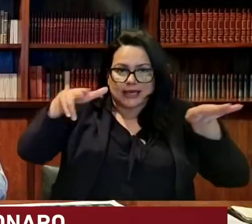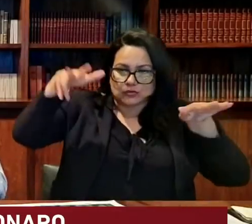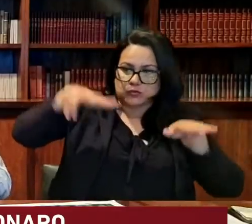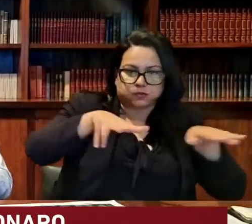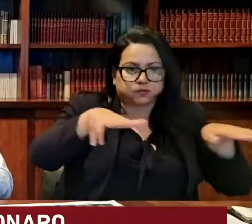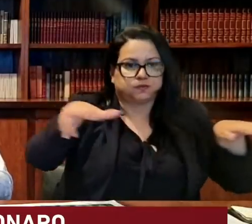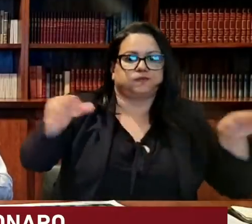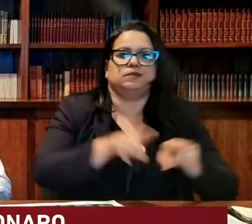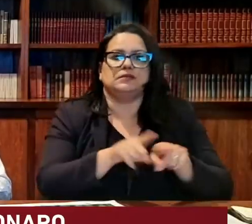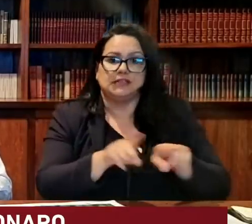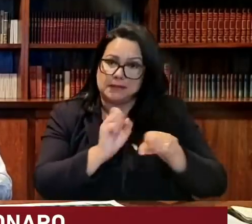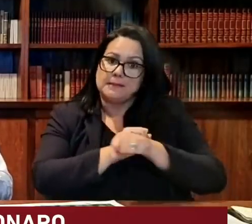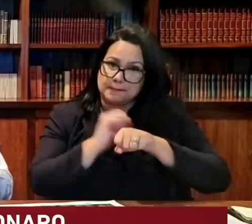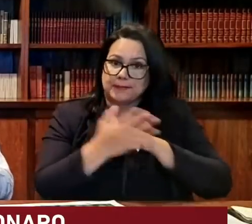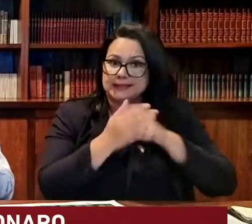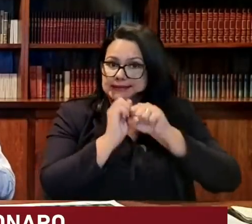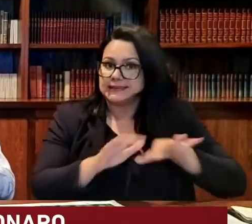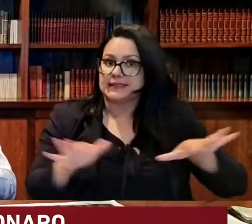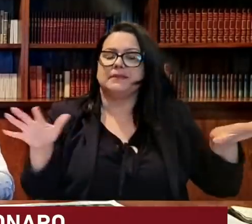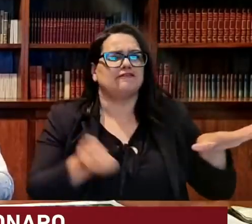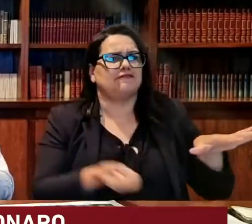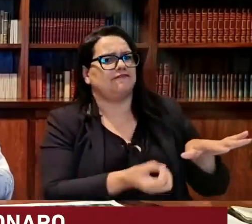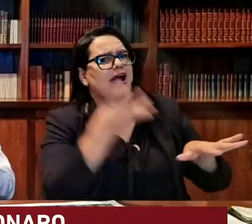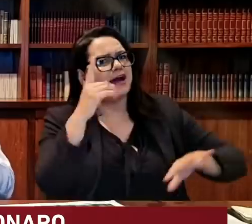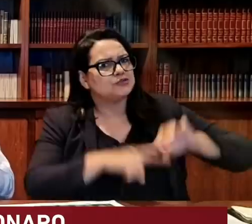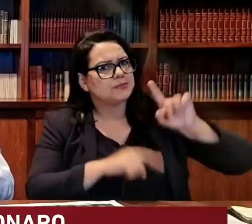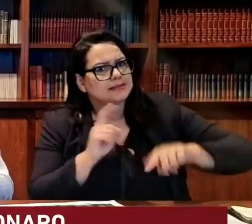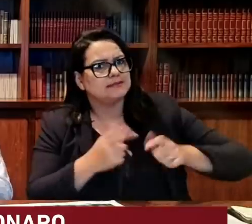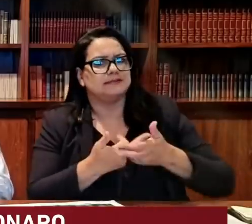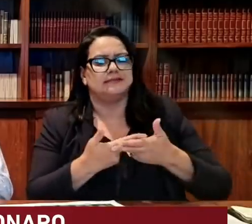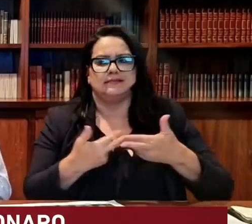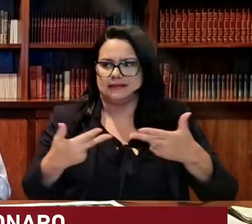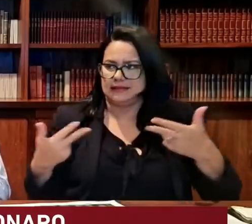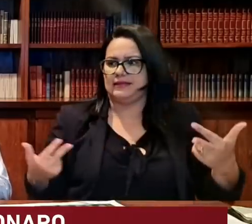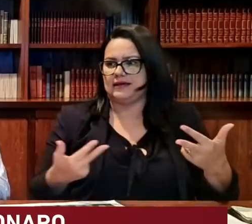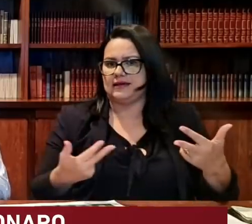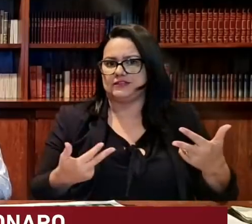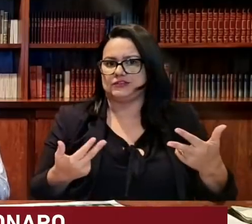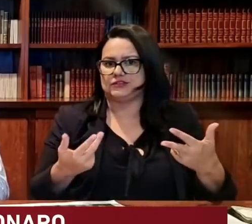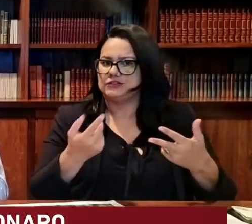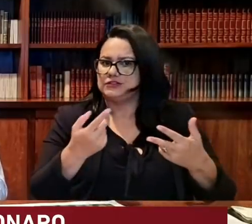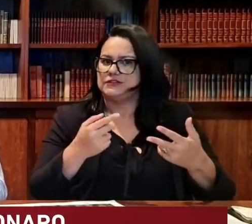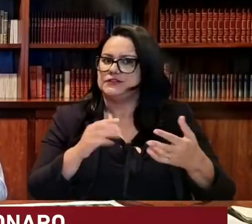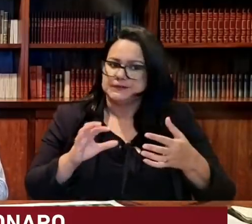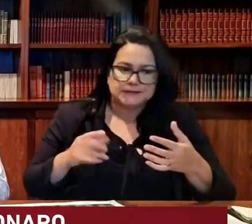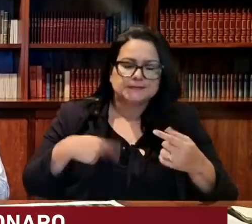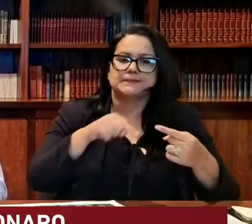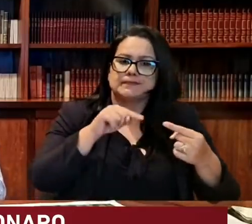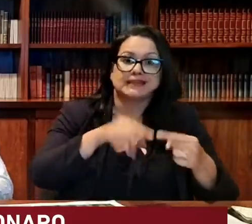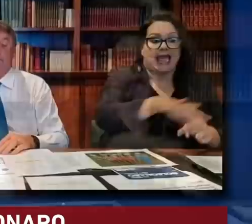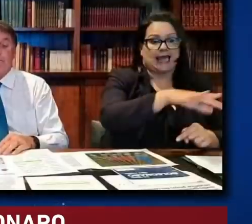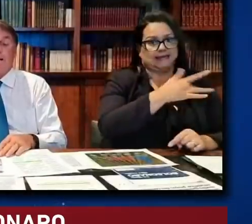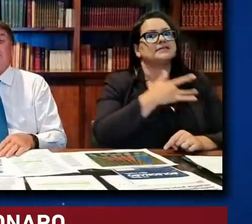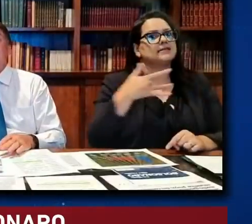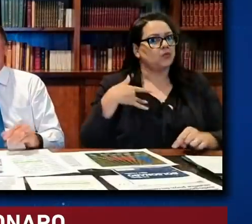pandemia, centenas de equipamentos e produtos aí de... ligados aí para